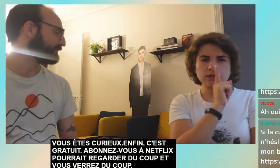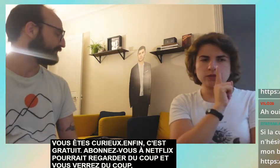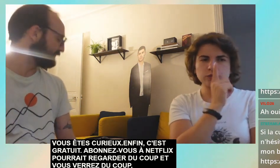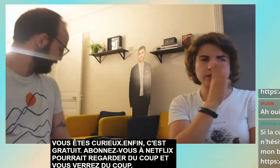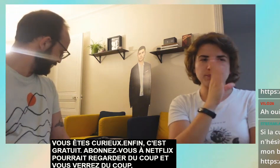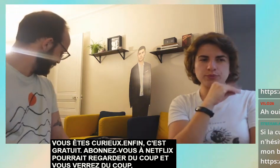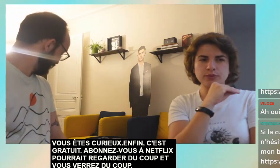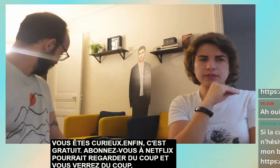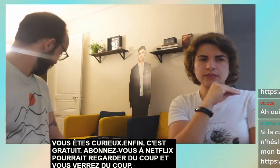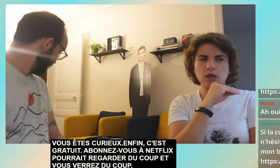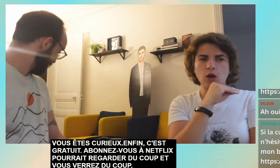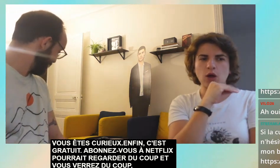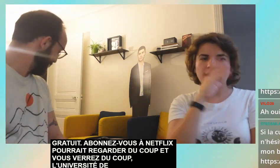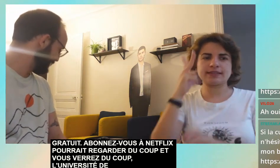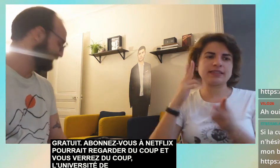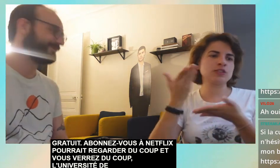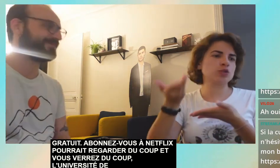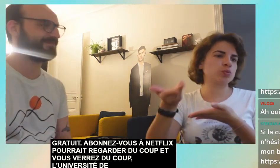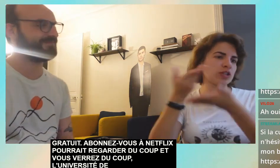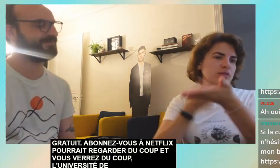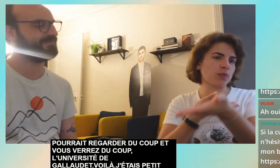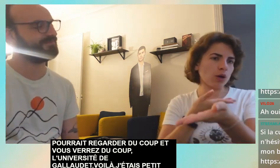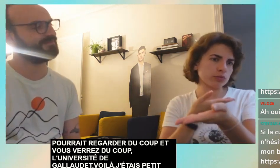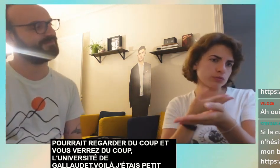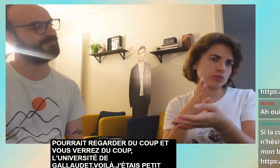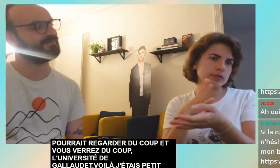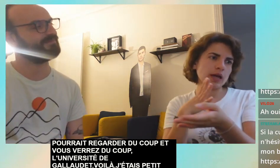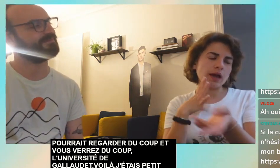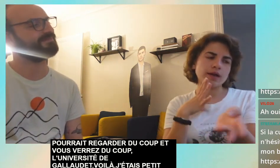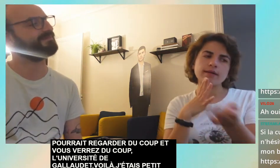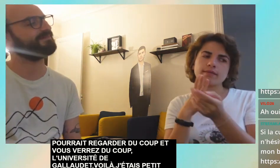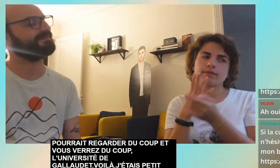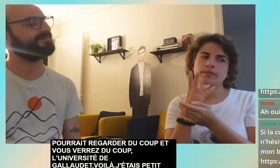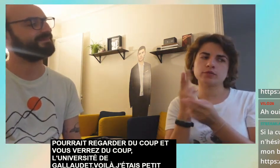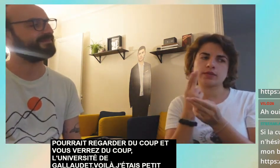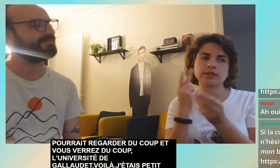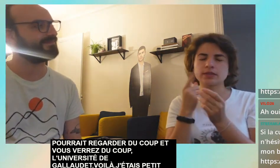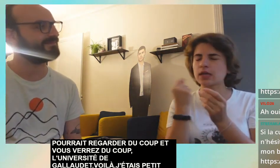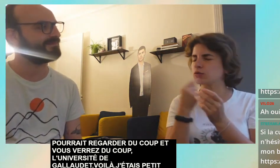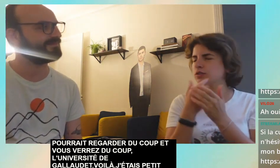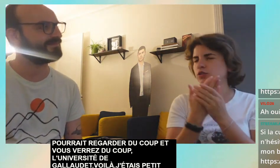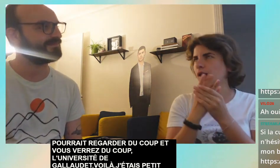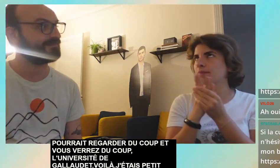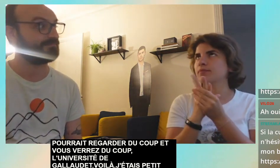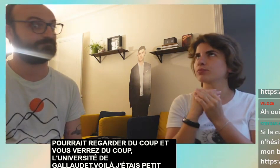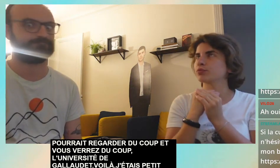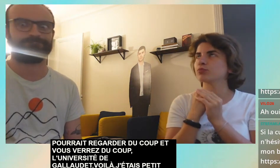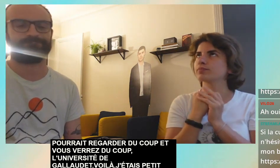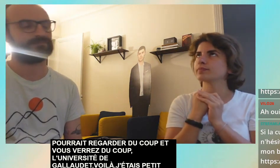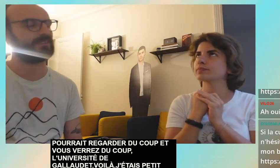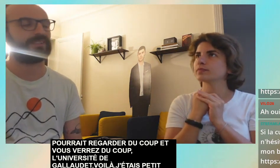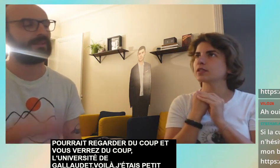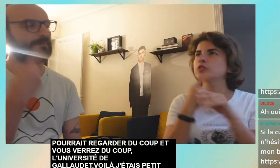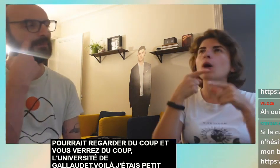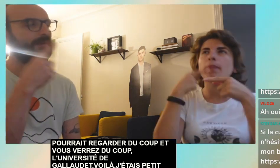Je sais plus si dans la série Touche Bord, il y a l'université de Gallaudet, je me rappelle. Il doit pas